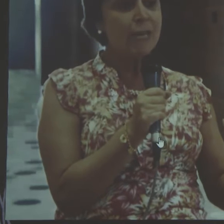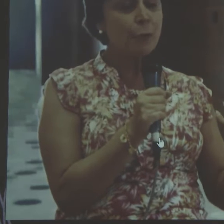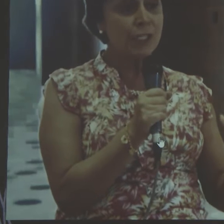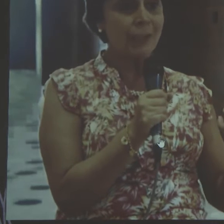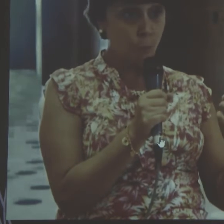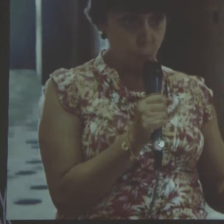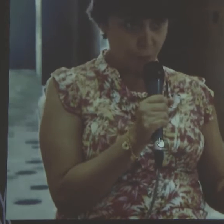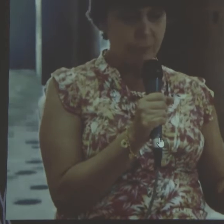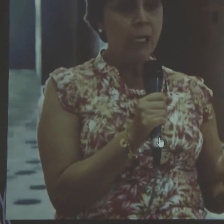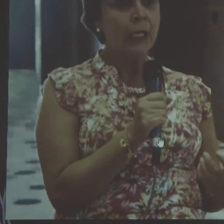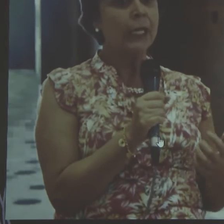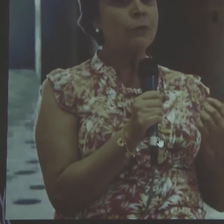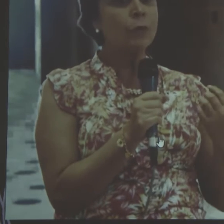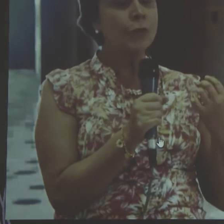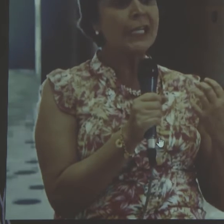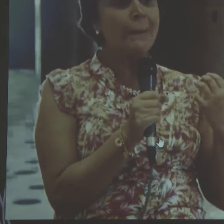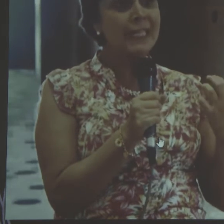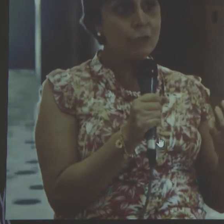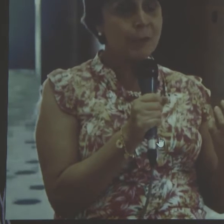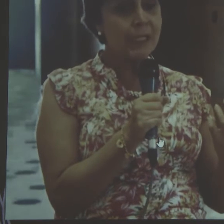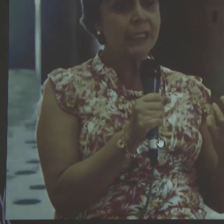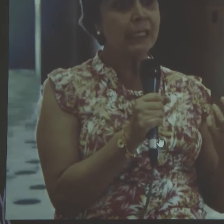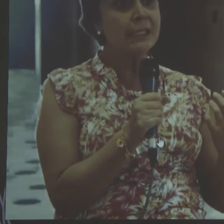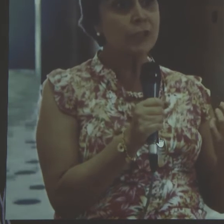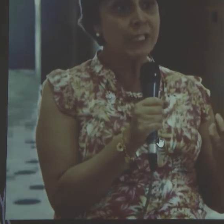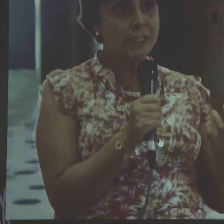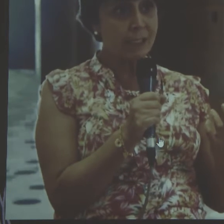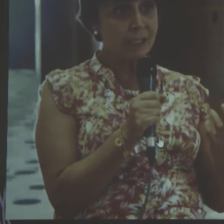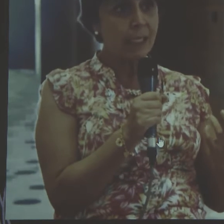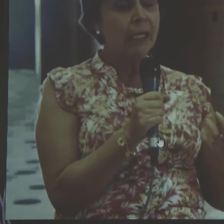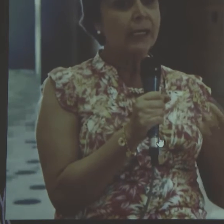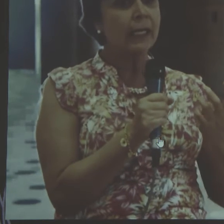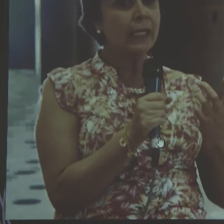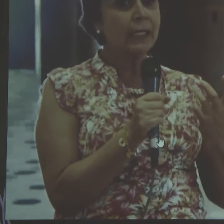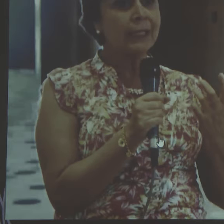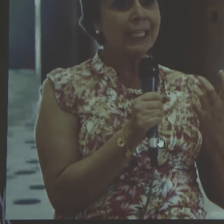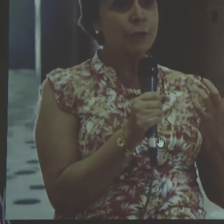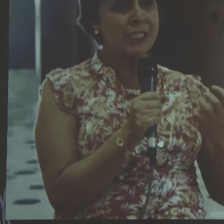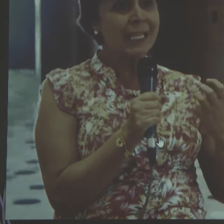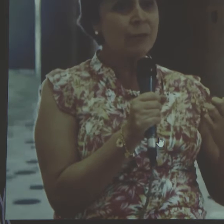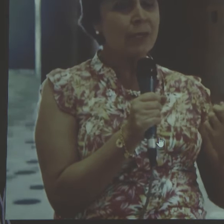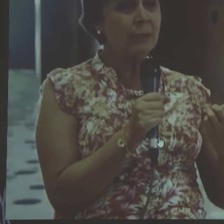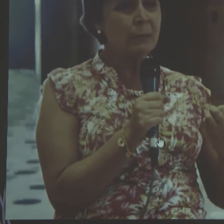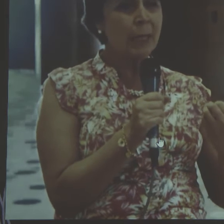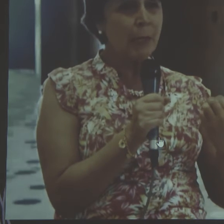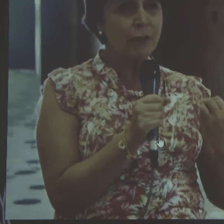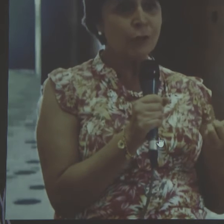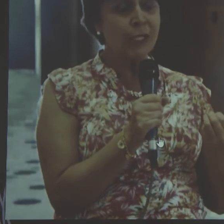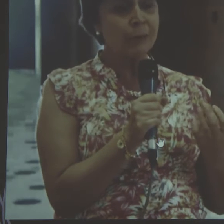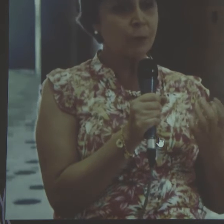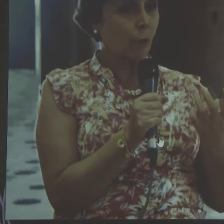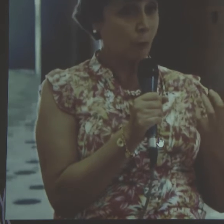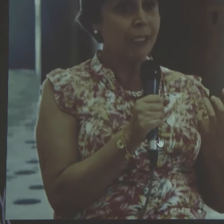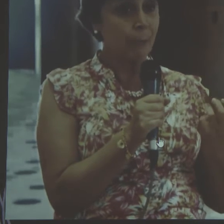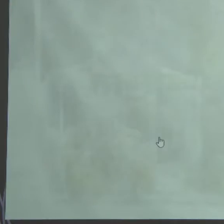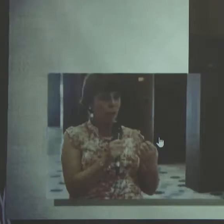Sí, hay por hacer mucho, que hay muchos caminos para llegar a las audiencias, que tenemos esa arma